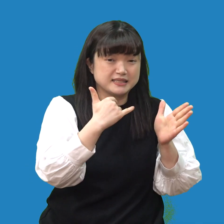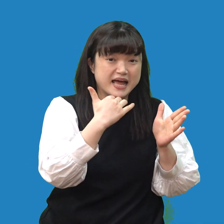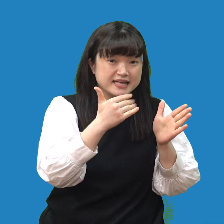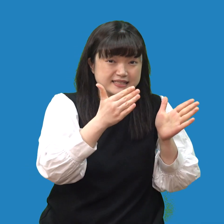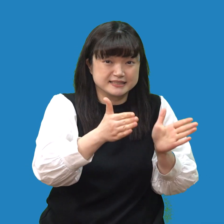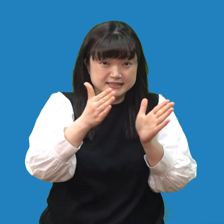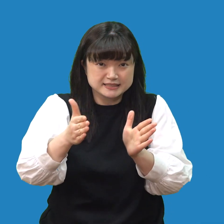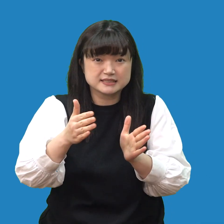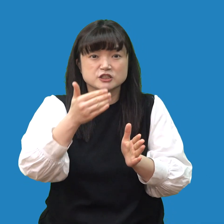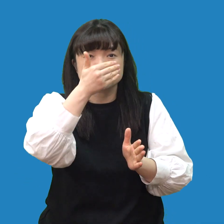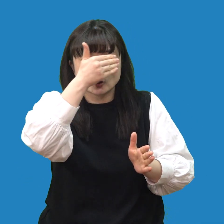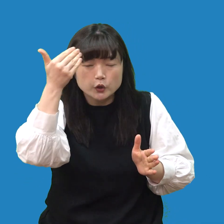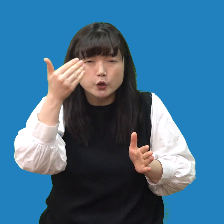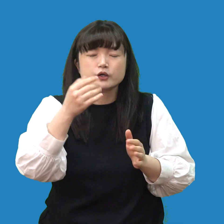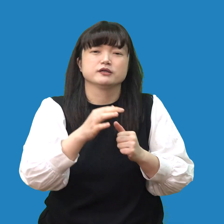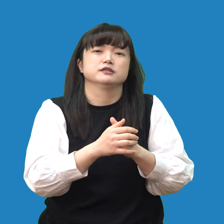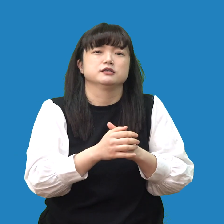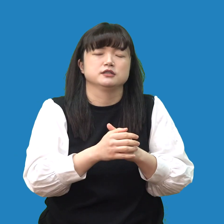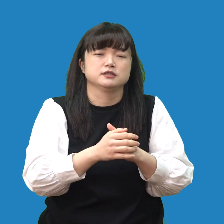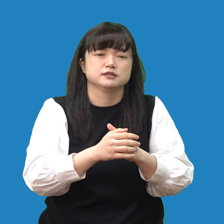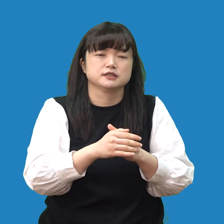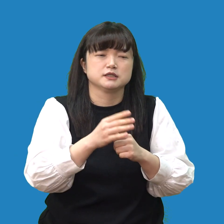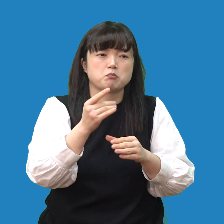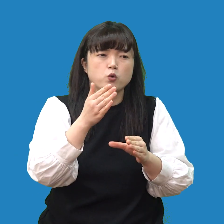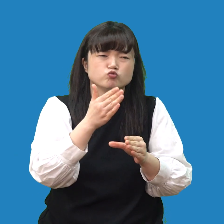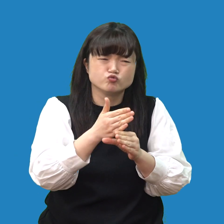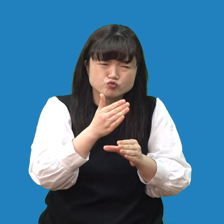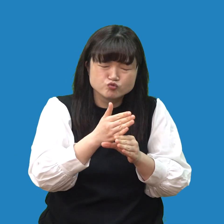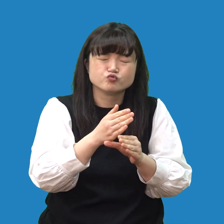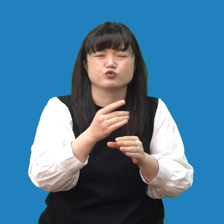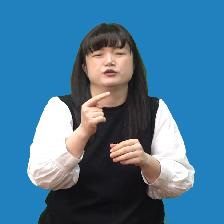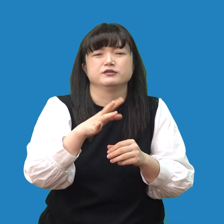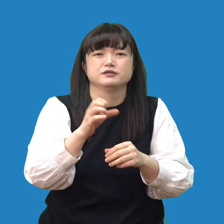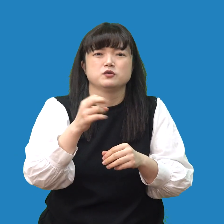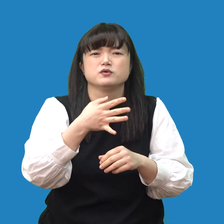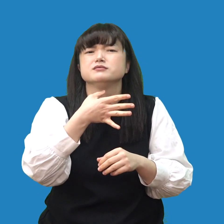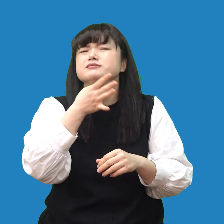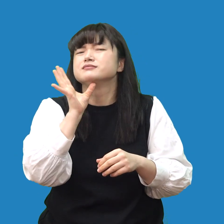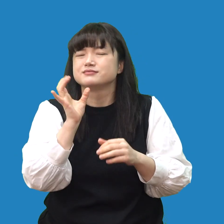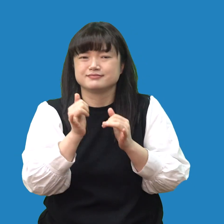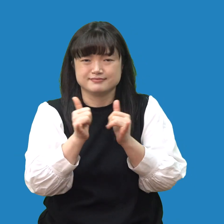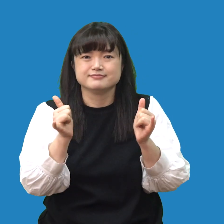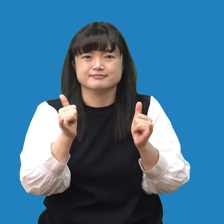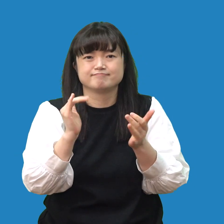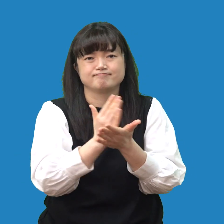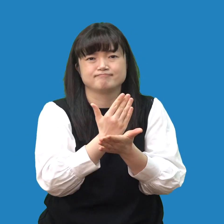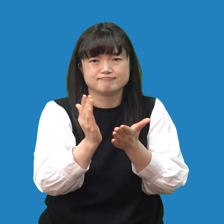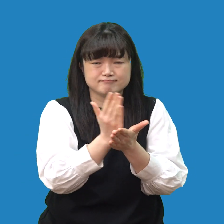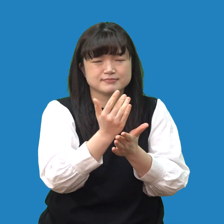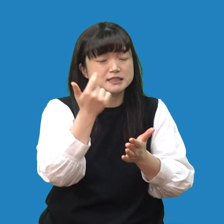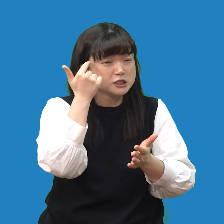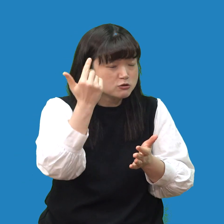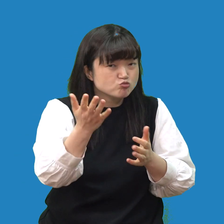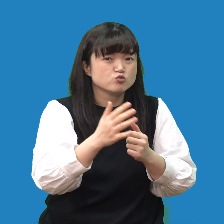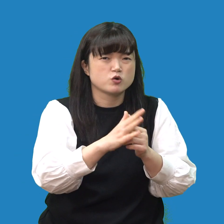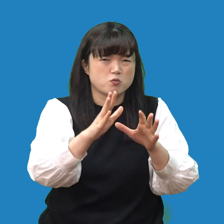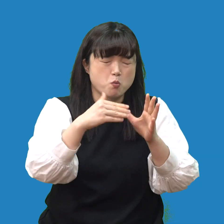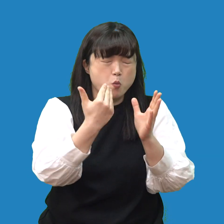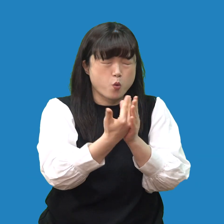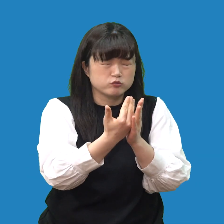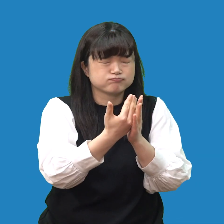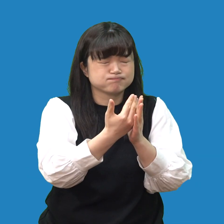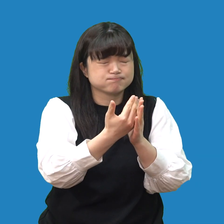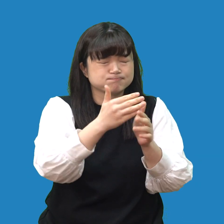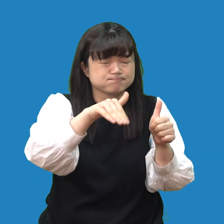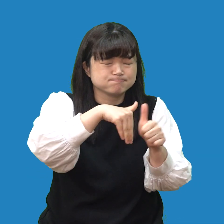장년기, 중년기, 노년기 이렇게 구분을 했는데, 그리고 질문을 이제 던졌을 때 모든